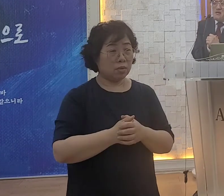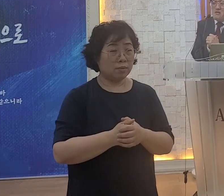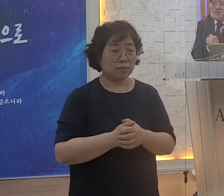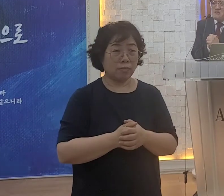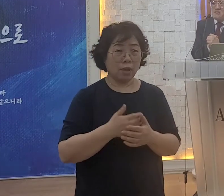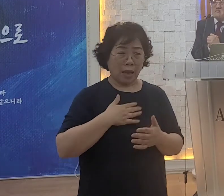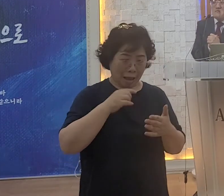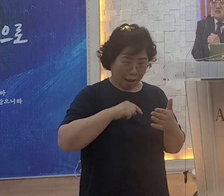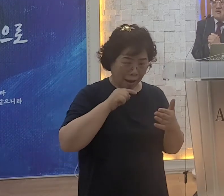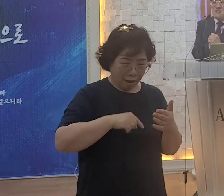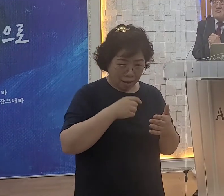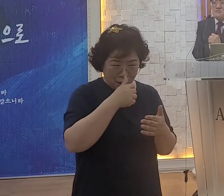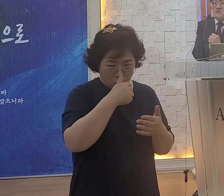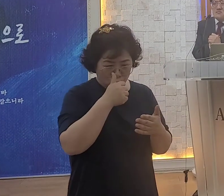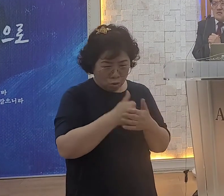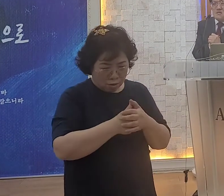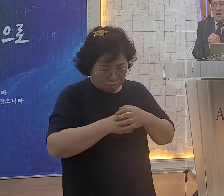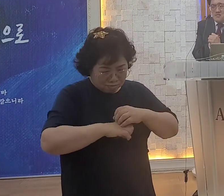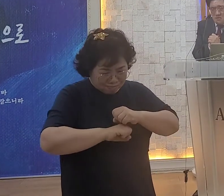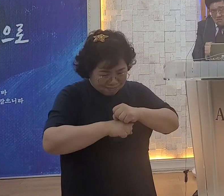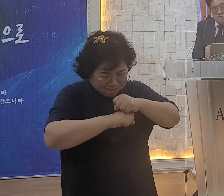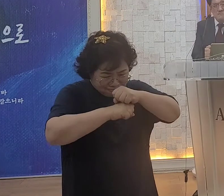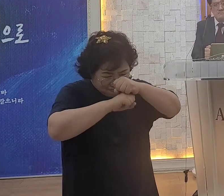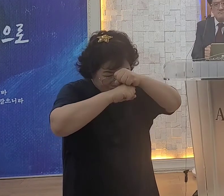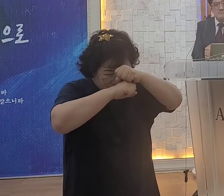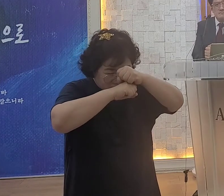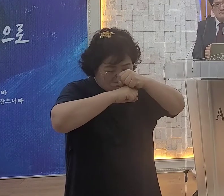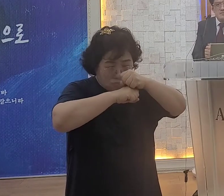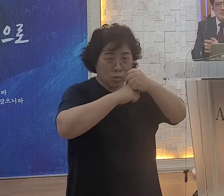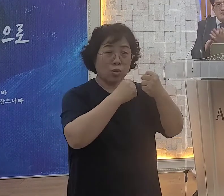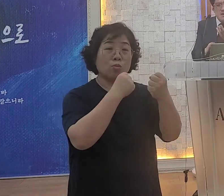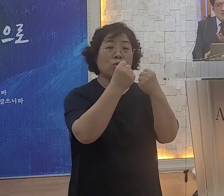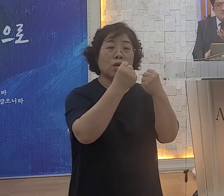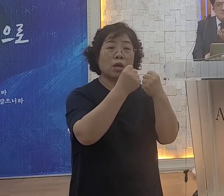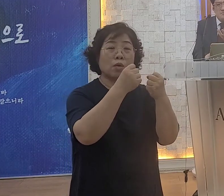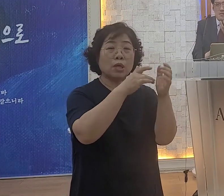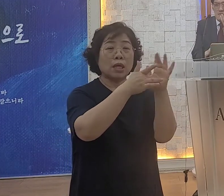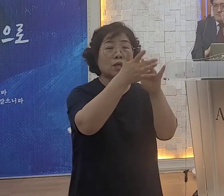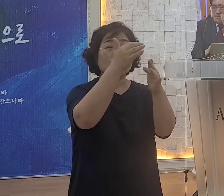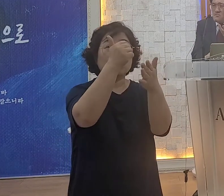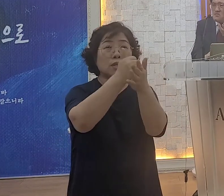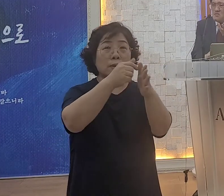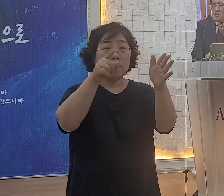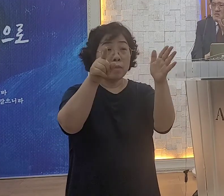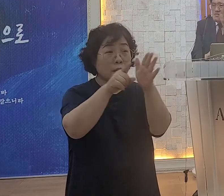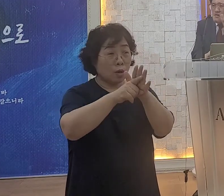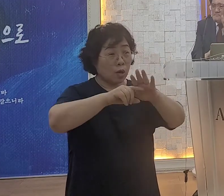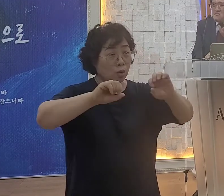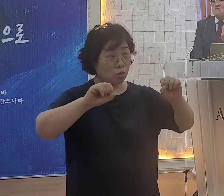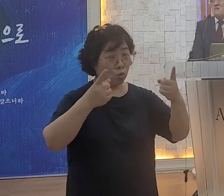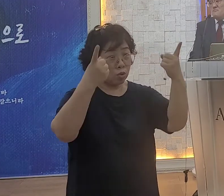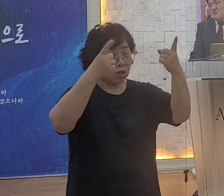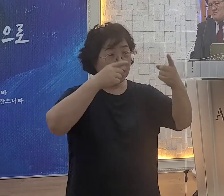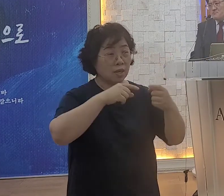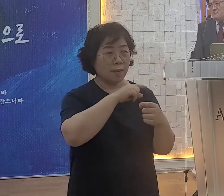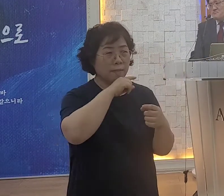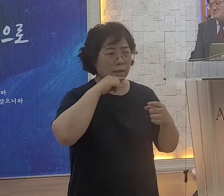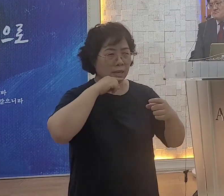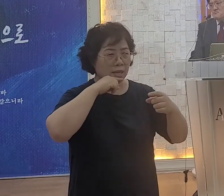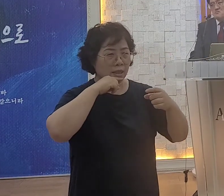우리 안에 내 죄가 산더미처럼 쌓여있다 할지라도 예수를 믿으면 그 피로